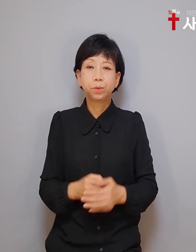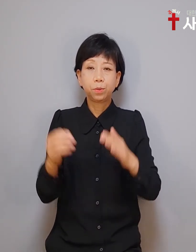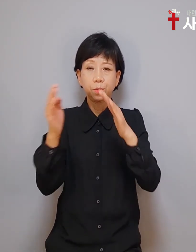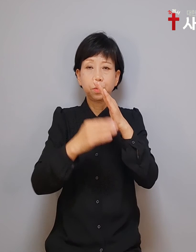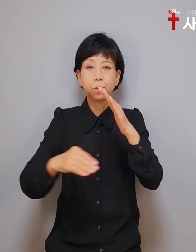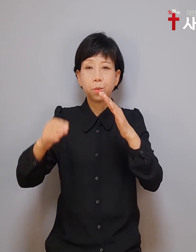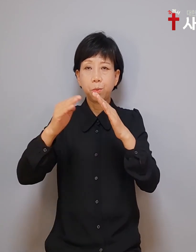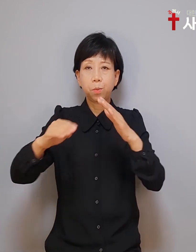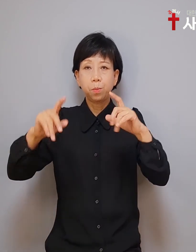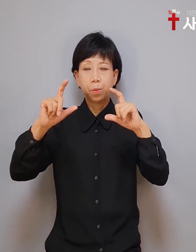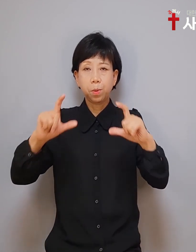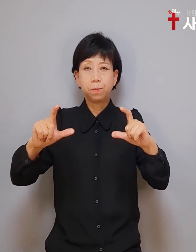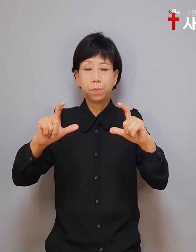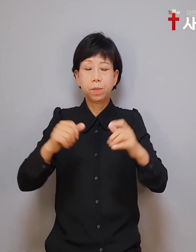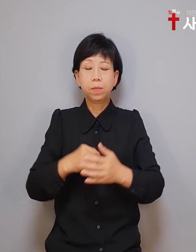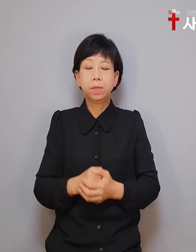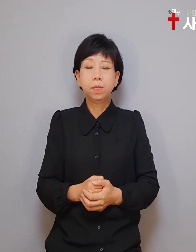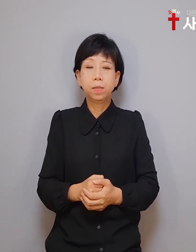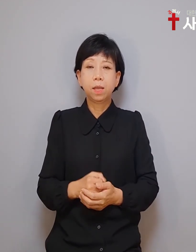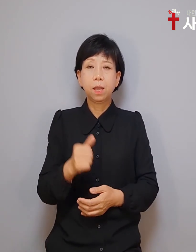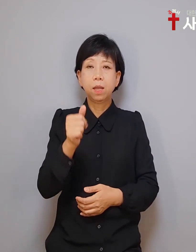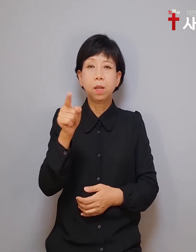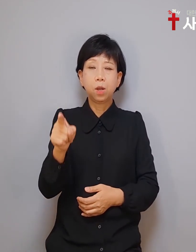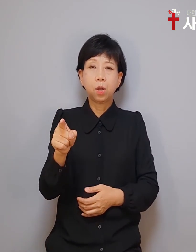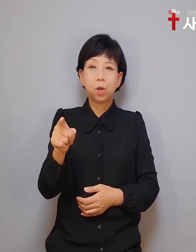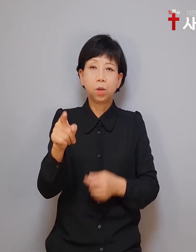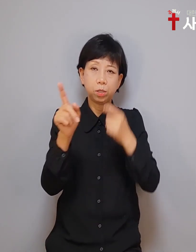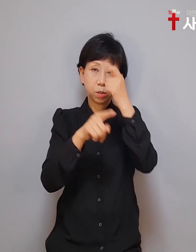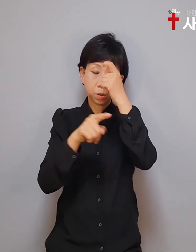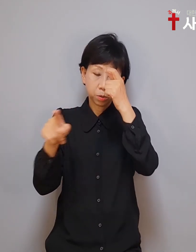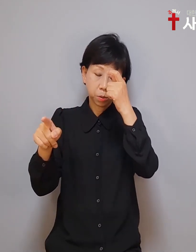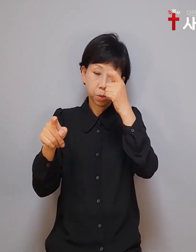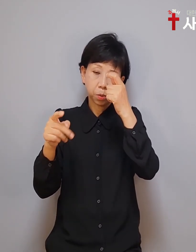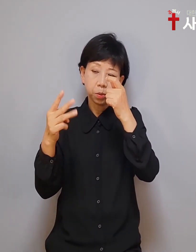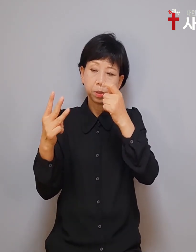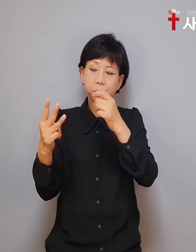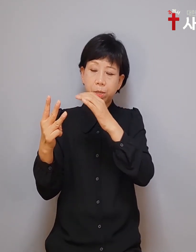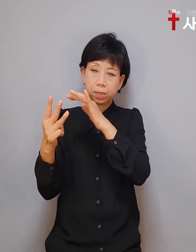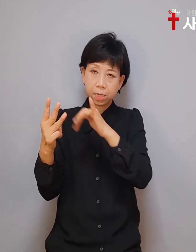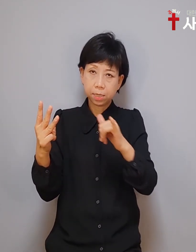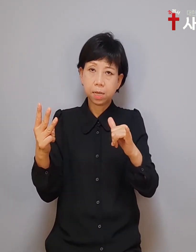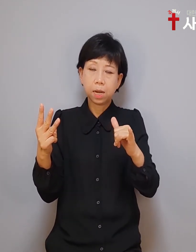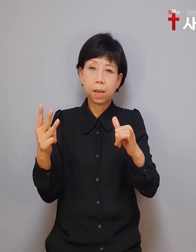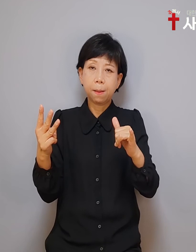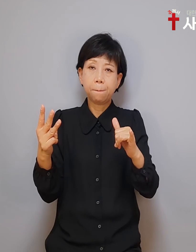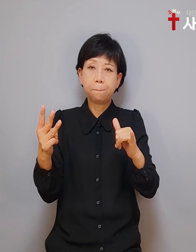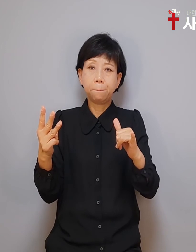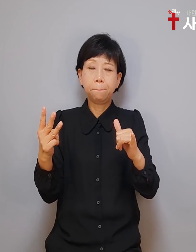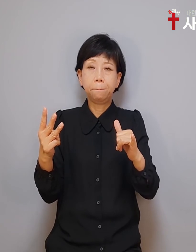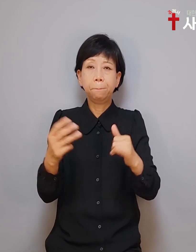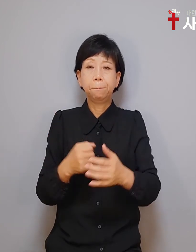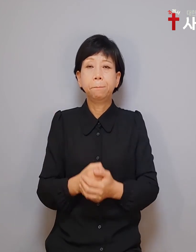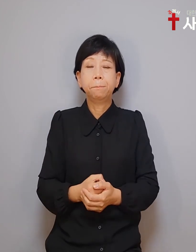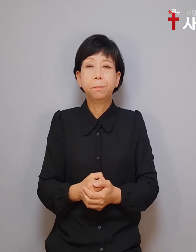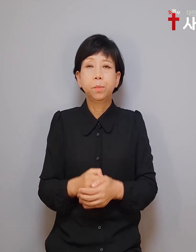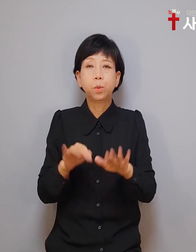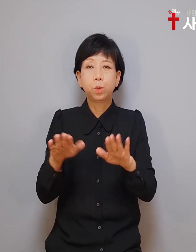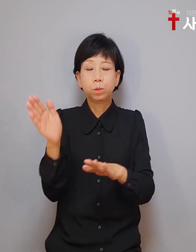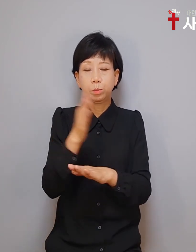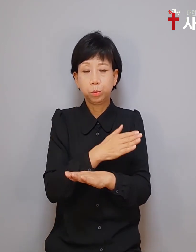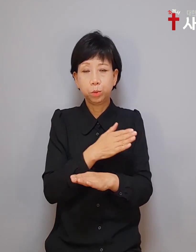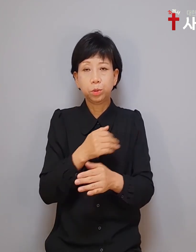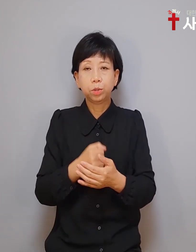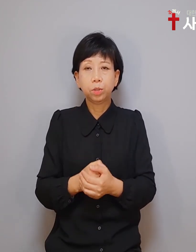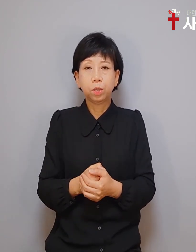하겠습니다. 허장묵 성도님, 그리고 송정민, 김지수 이렇게 세 분은 오늘부터 대한예수교